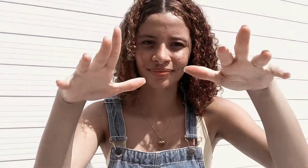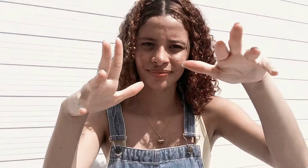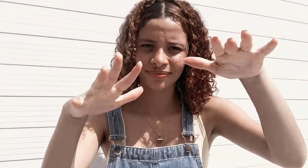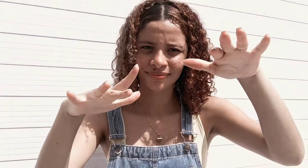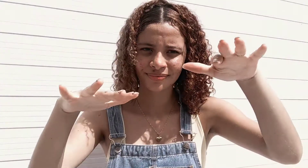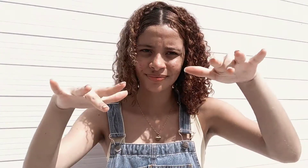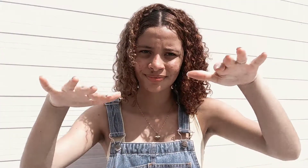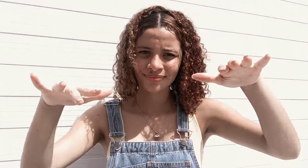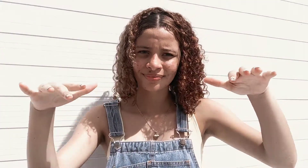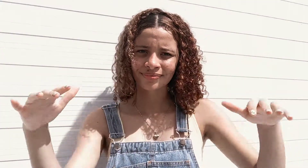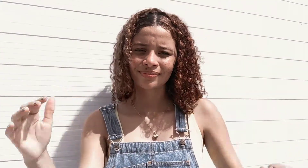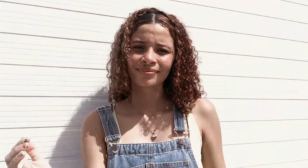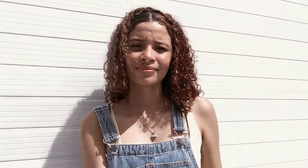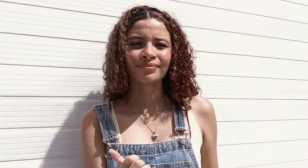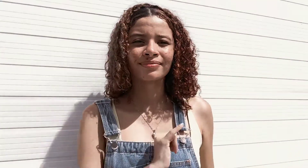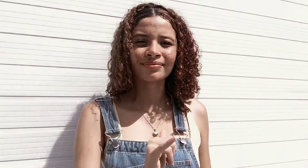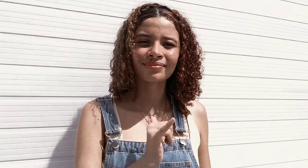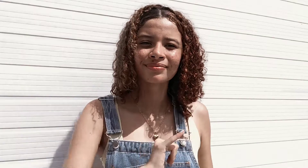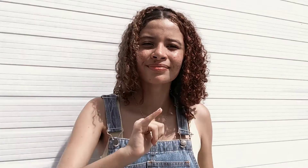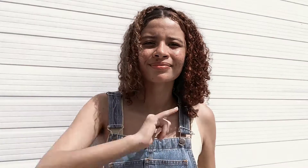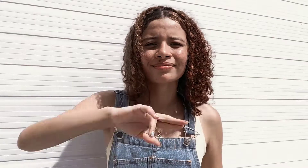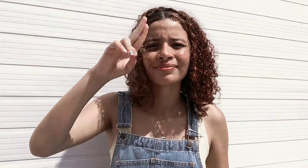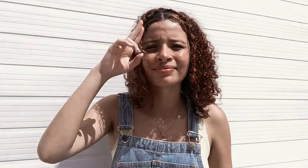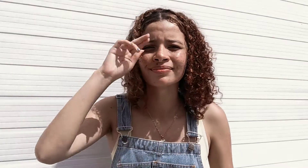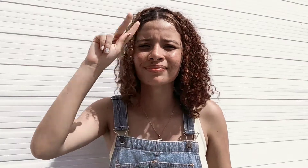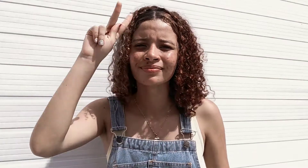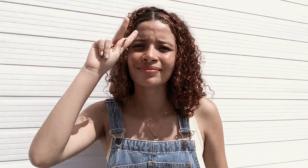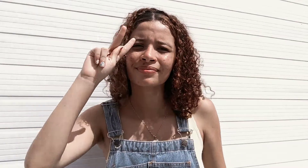eu conto a minha história